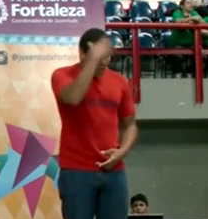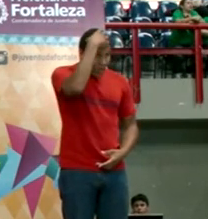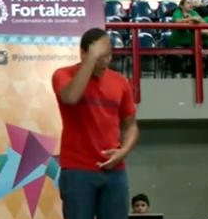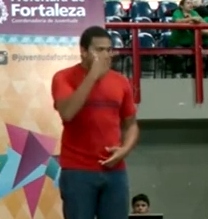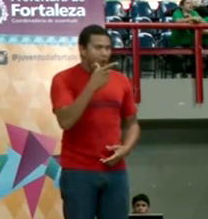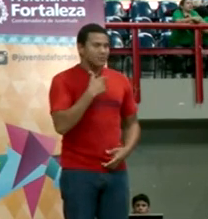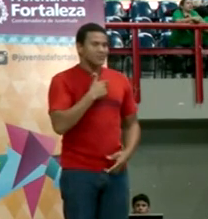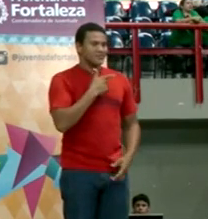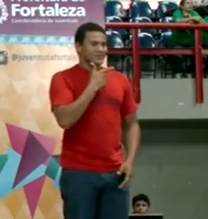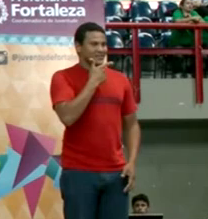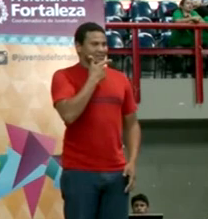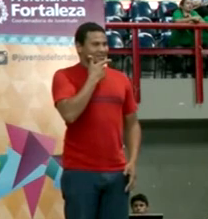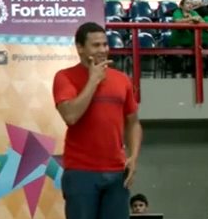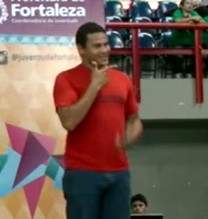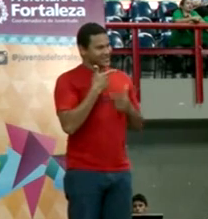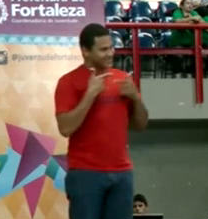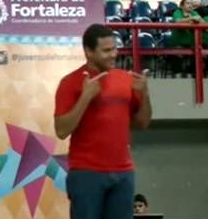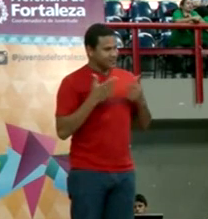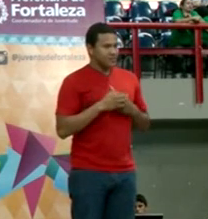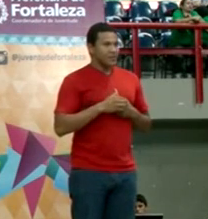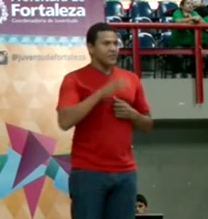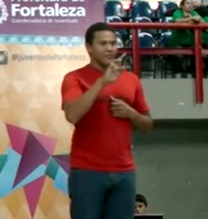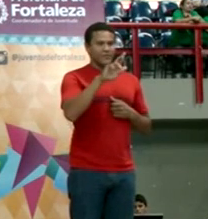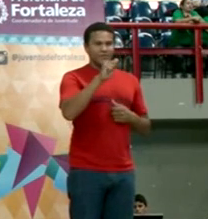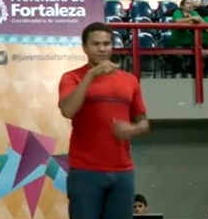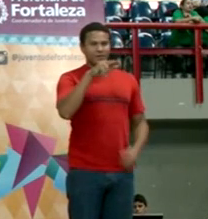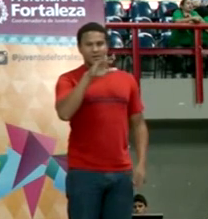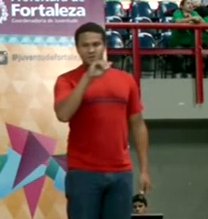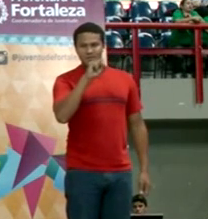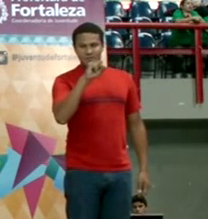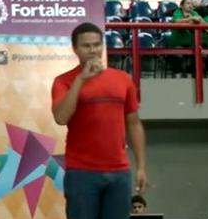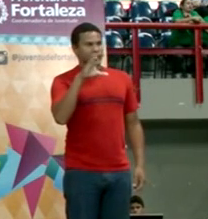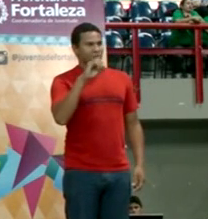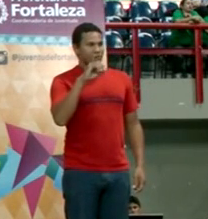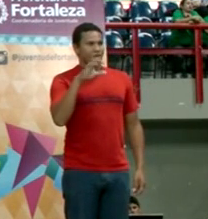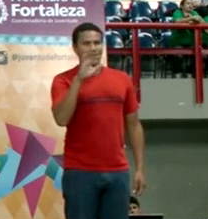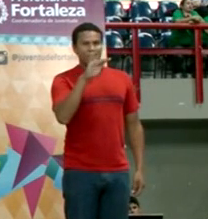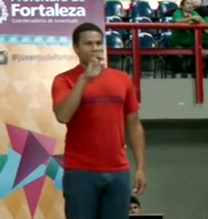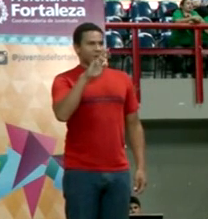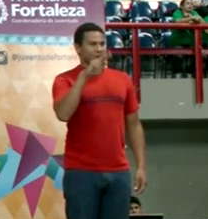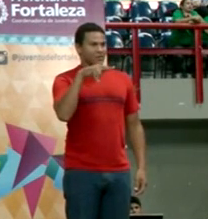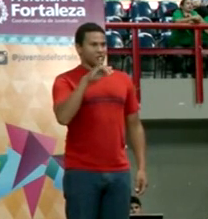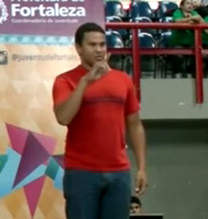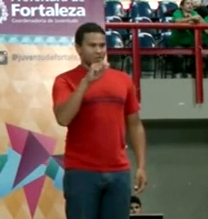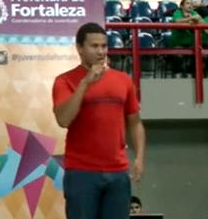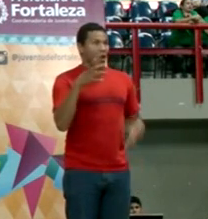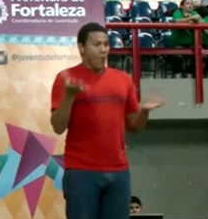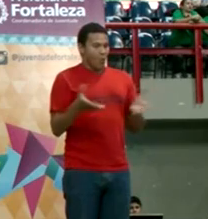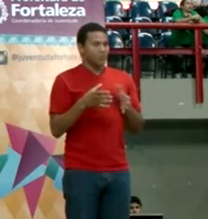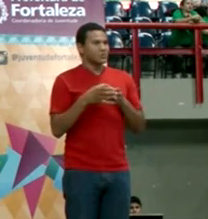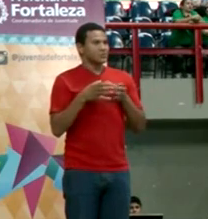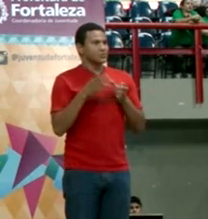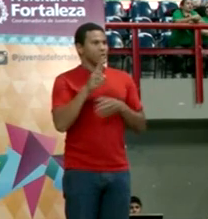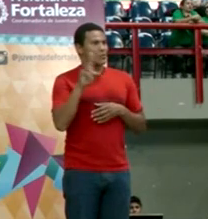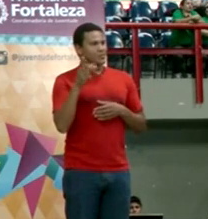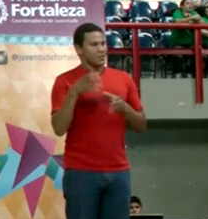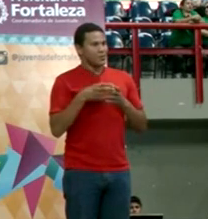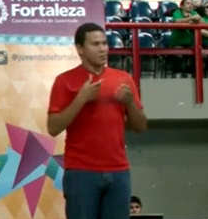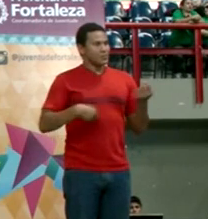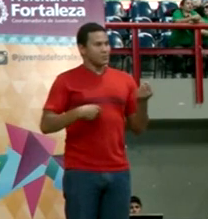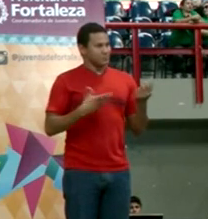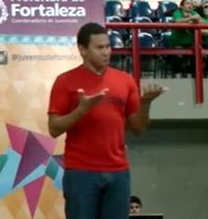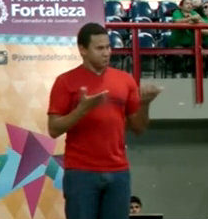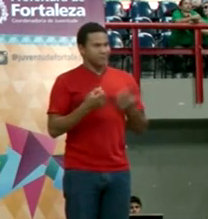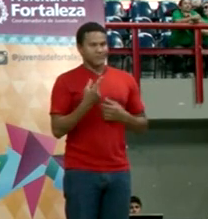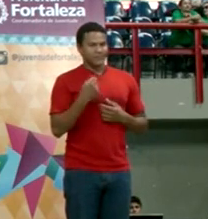Francisco Ferdinando, que hoje é o nome de uma banda, tá? Franz Ferdinand. Aí lá foi o Francisco Ferdinando fazer uma